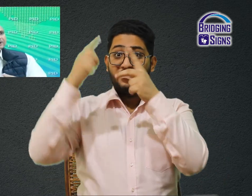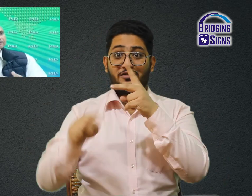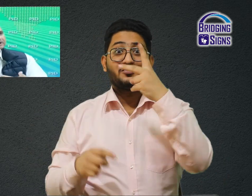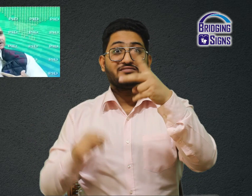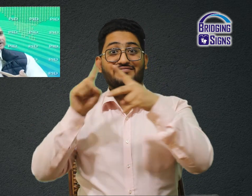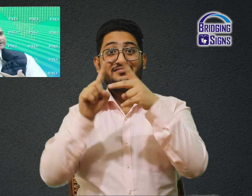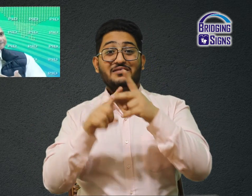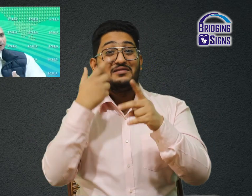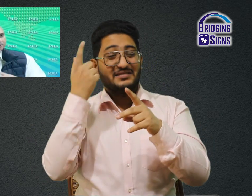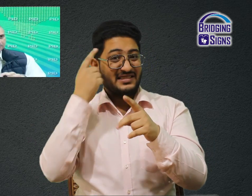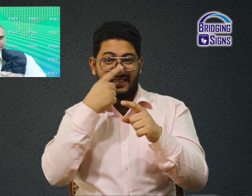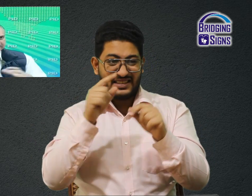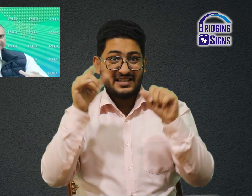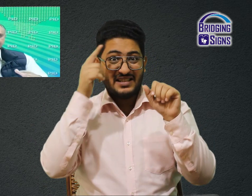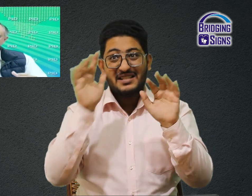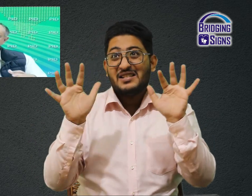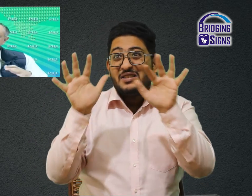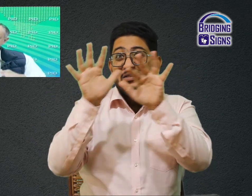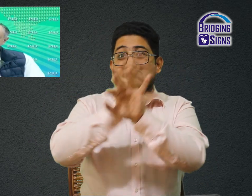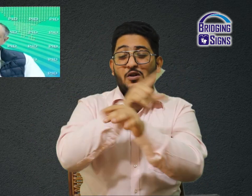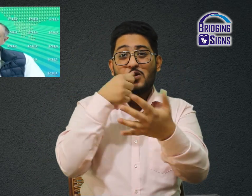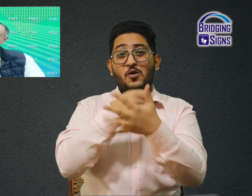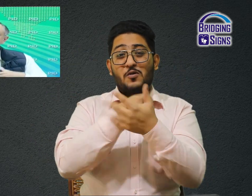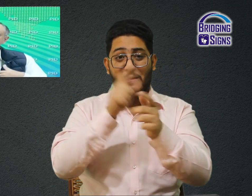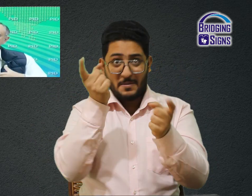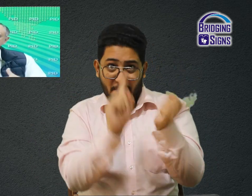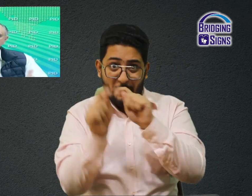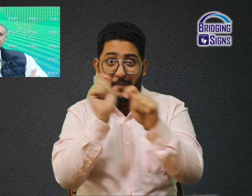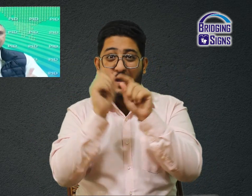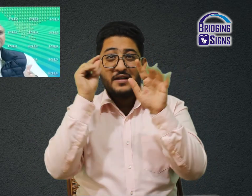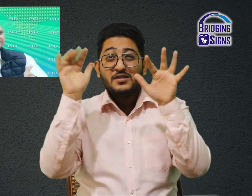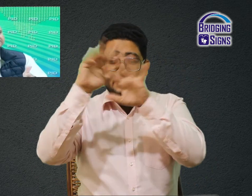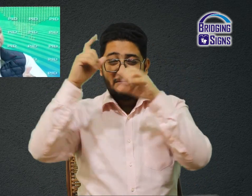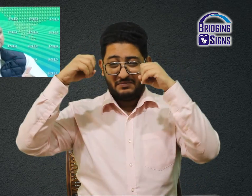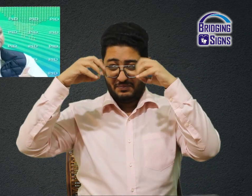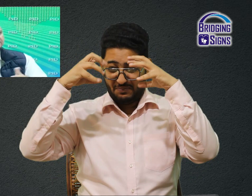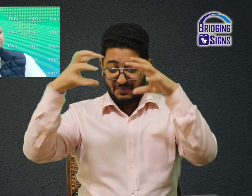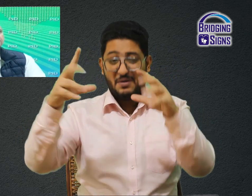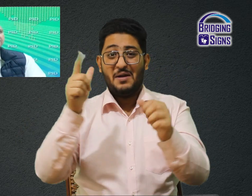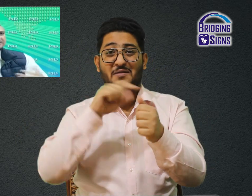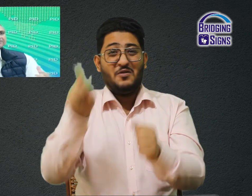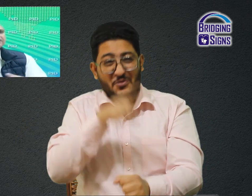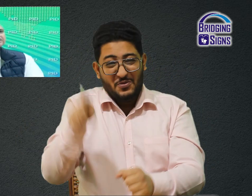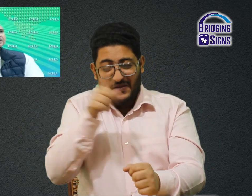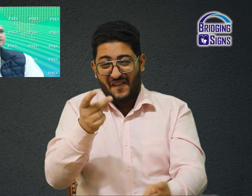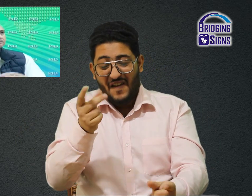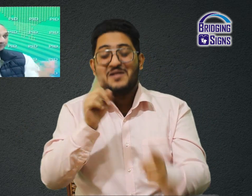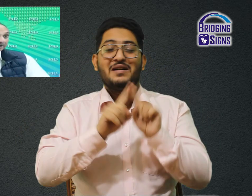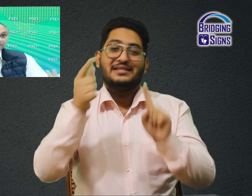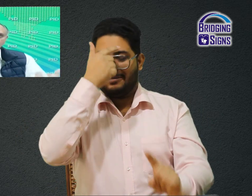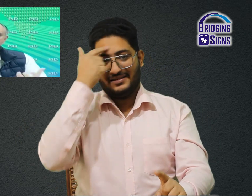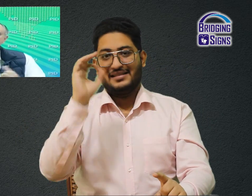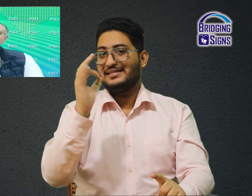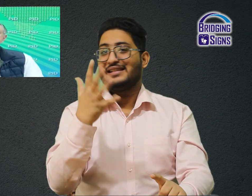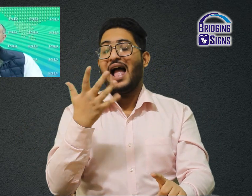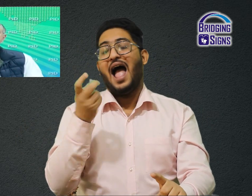कि जिस पे हमने एंटी फॉग डिस्क्स इंसुलेटेड डिस्क्स लगाए, लाइन वॉशिंग मेंटेनेंस का काम किया। बदकिस्मती के साथ